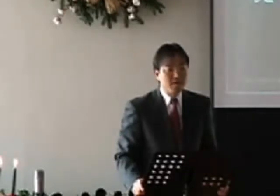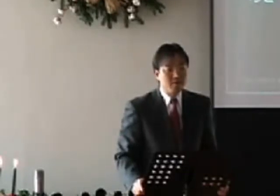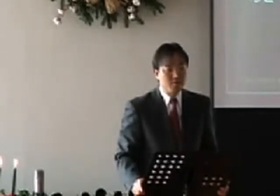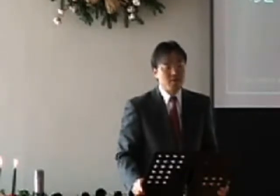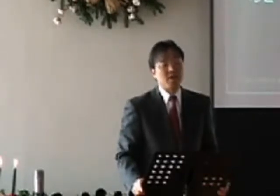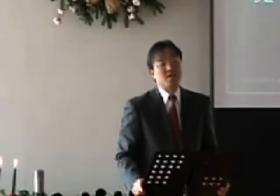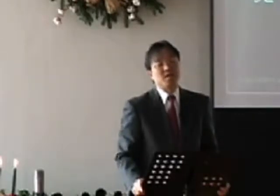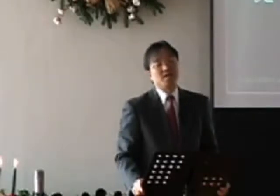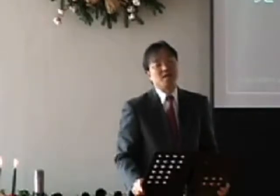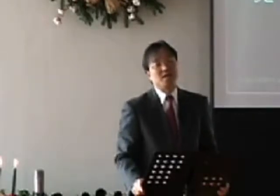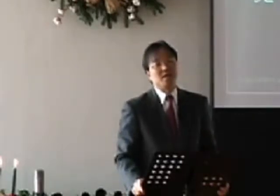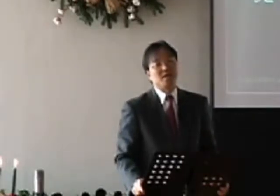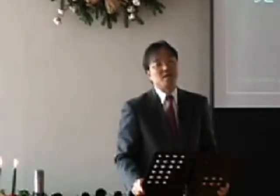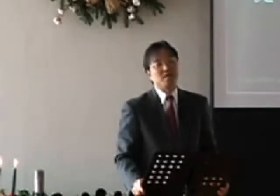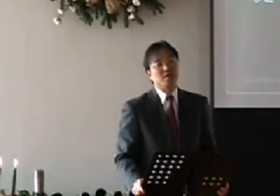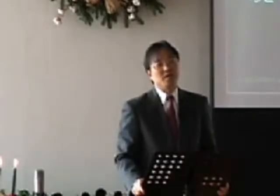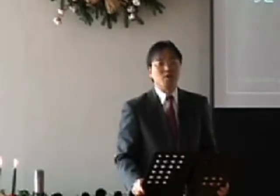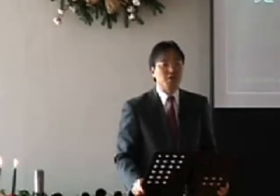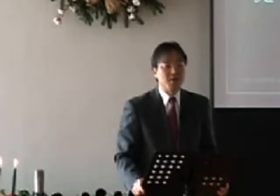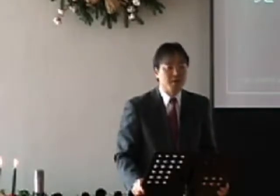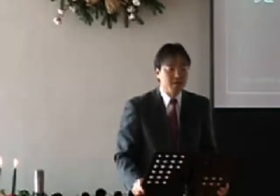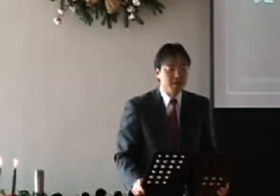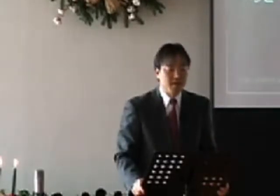生まれると書いてあ